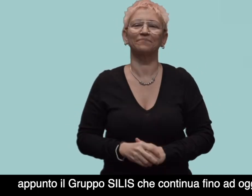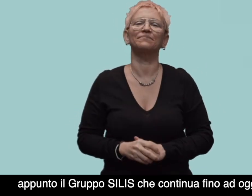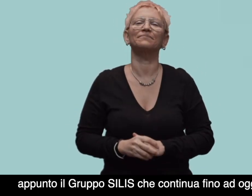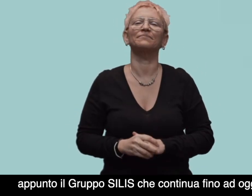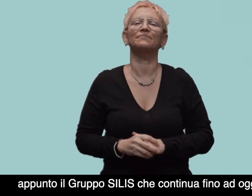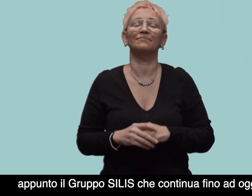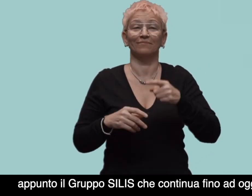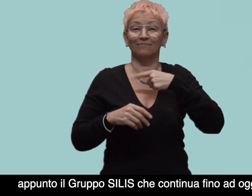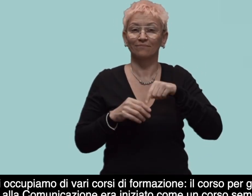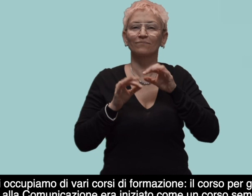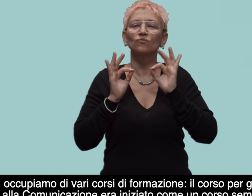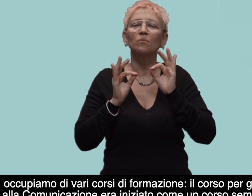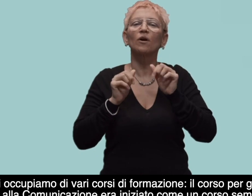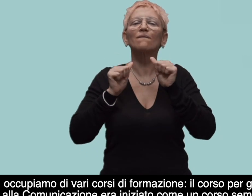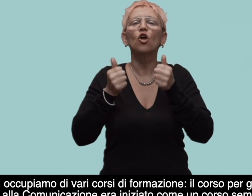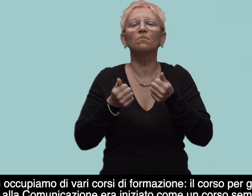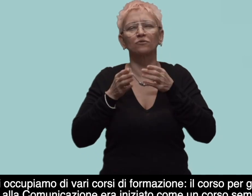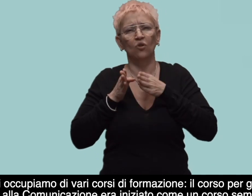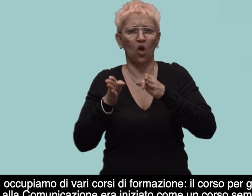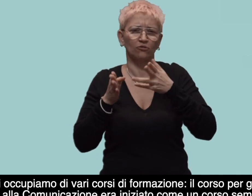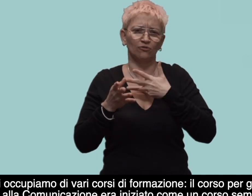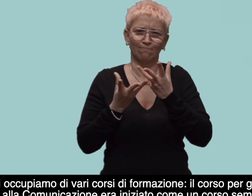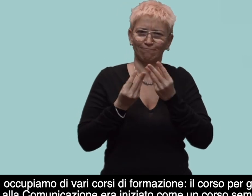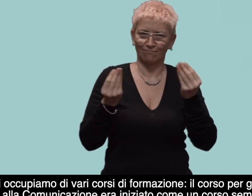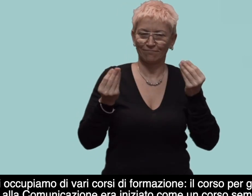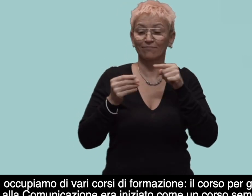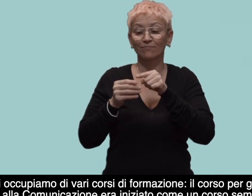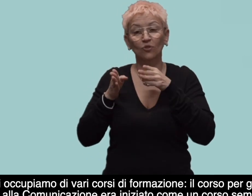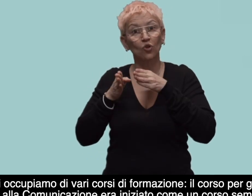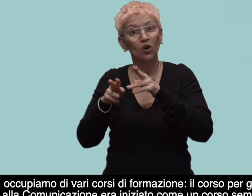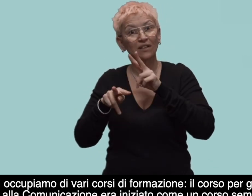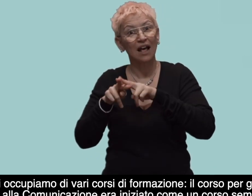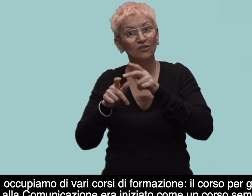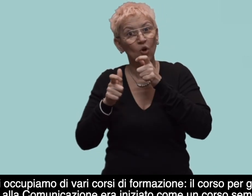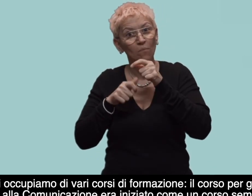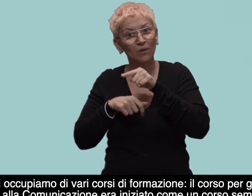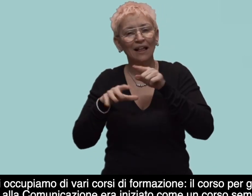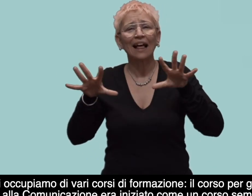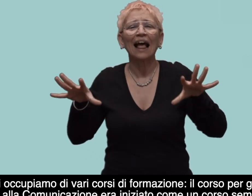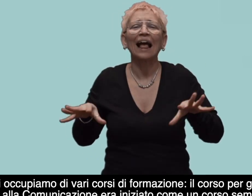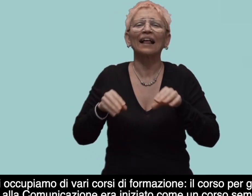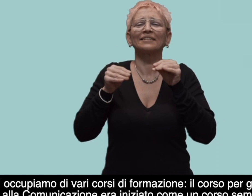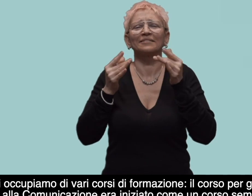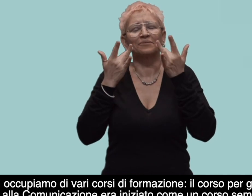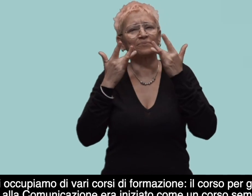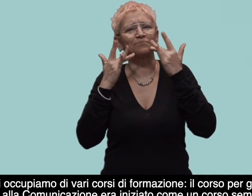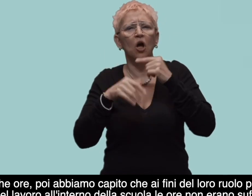oggi noi ci occupiamo di vari corsi di formazione e corso per assistenti alla comunicazione era iniziato con un